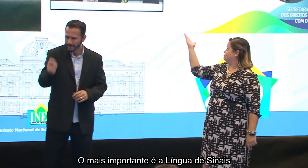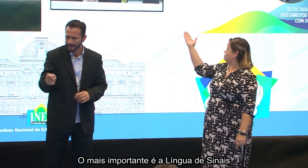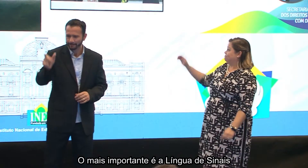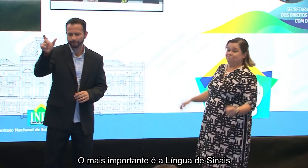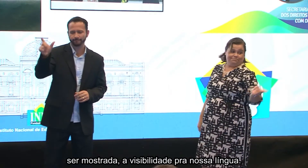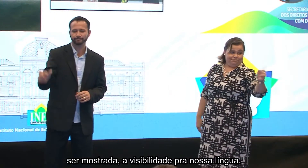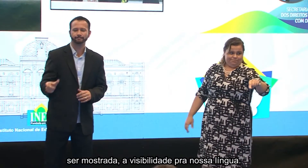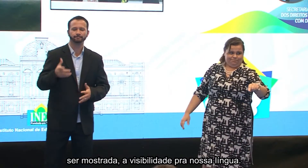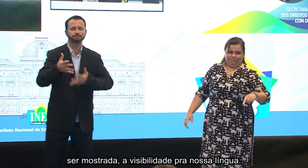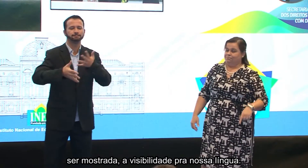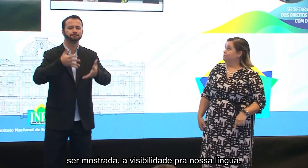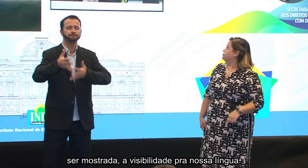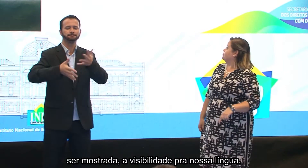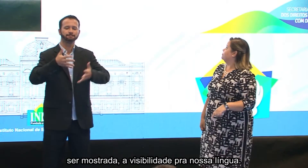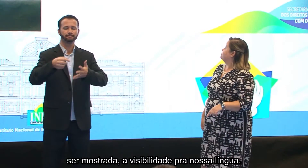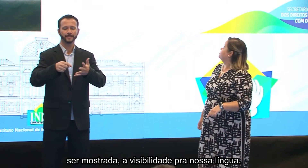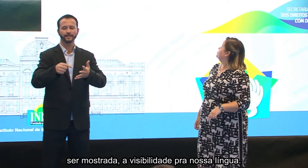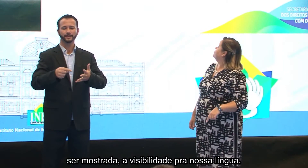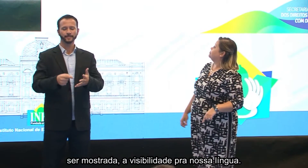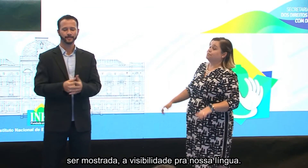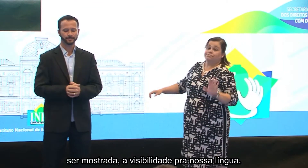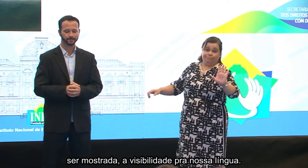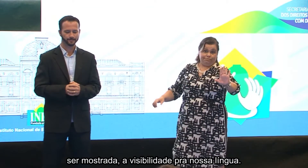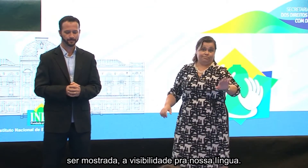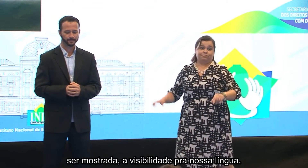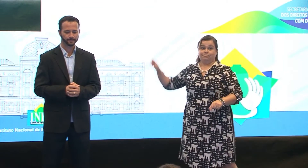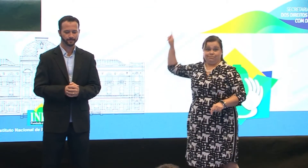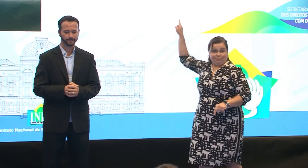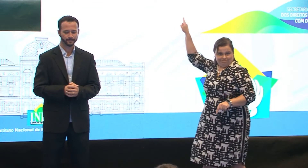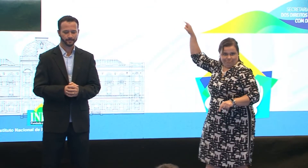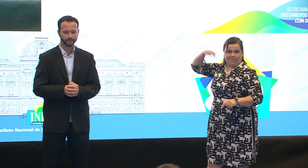língua de sinais ser mostrada, a visibilidade para a nossa língua.